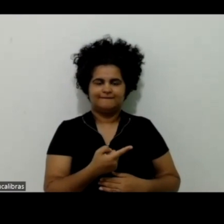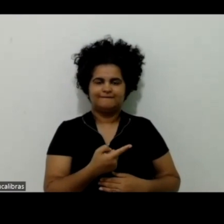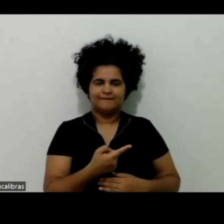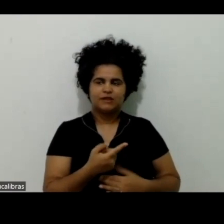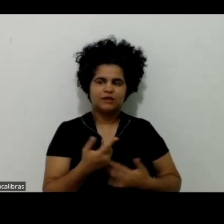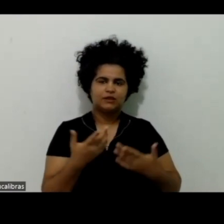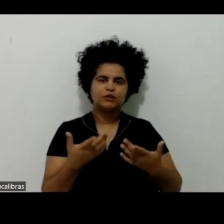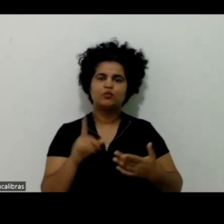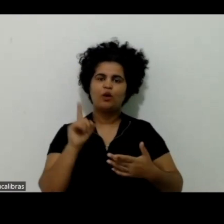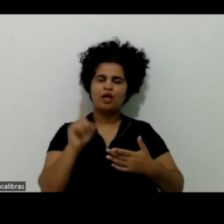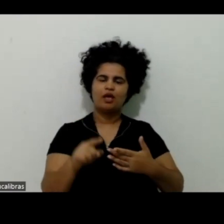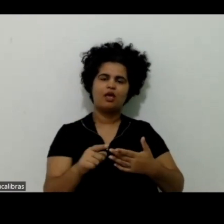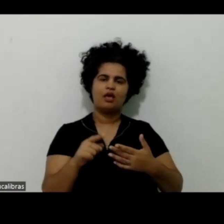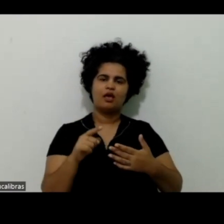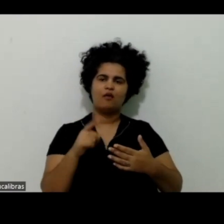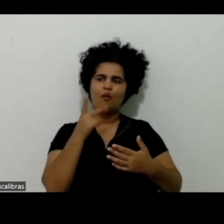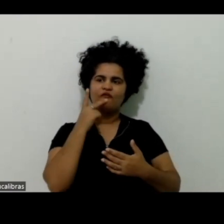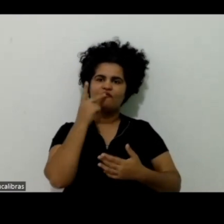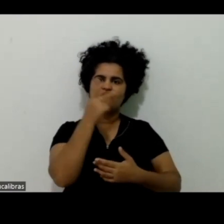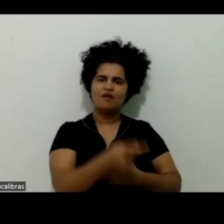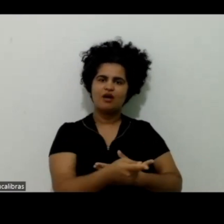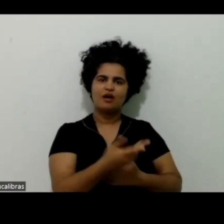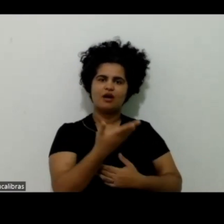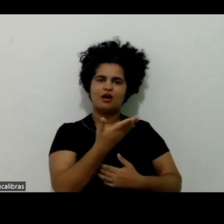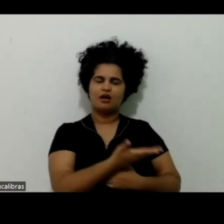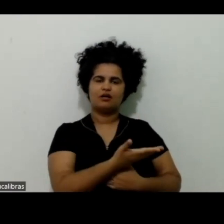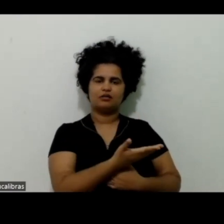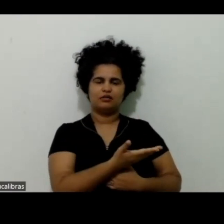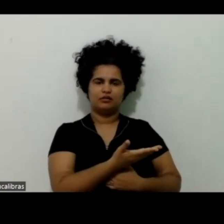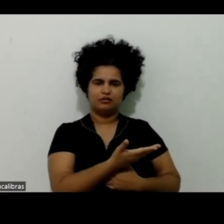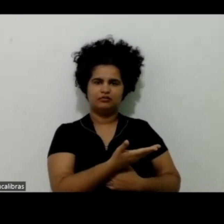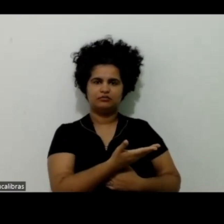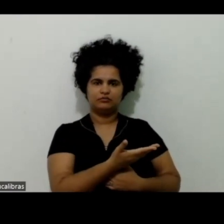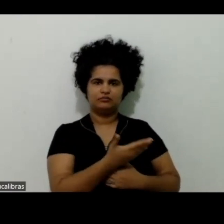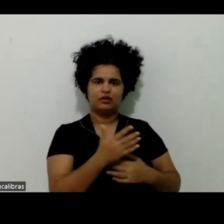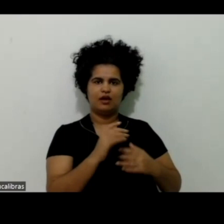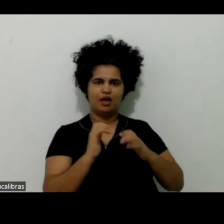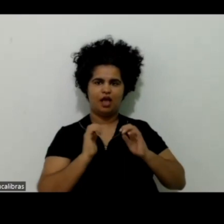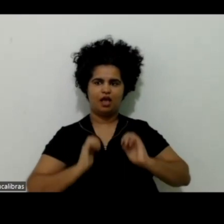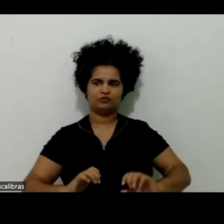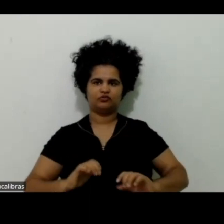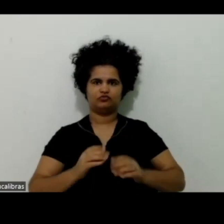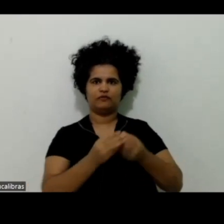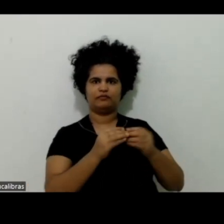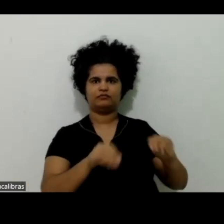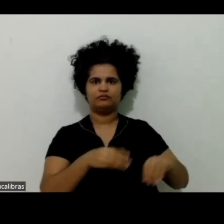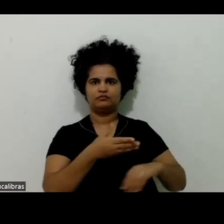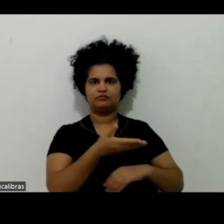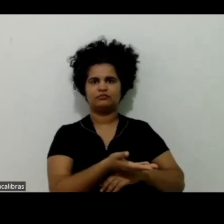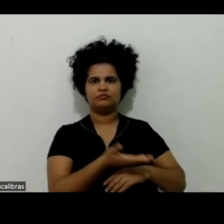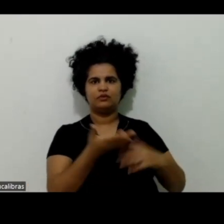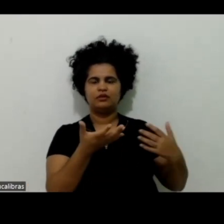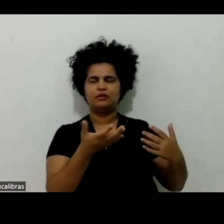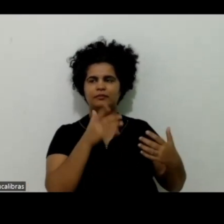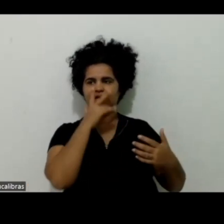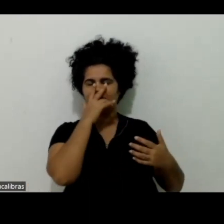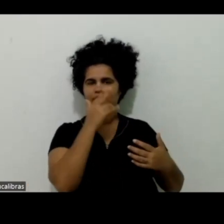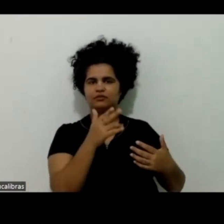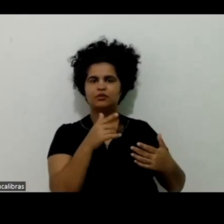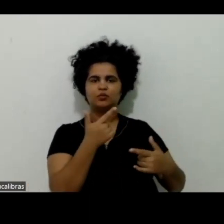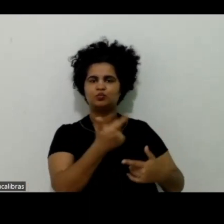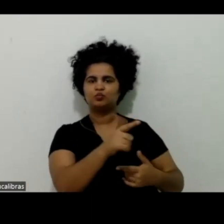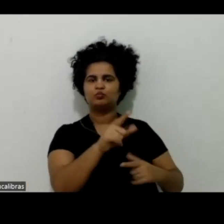autoconfissão de uma violação ética. Quando a gente diz que presenciou usuários sofrendo